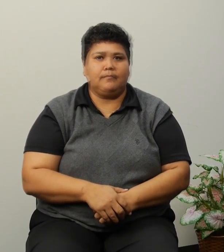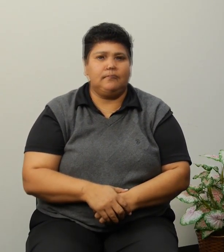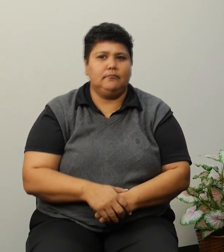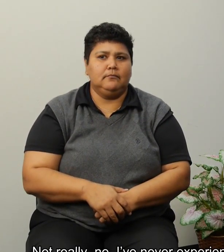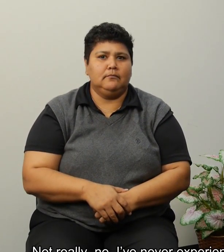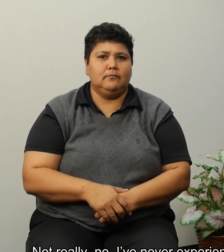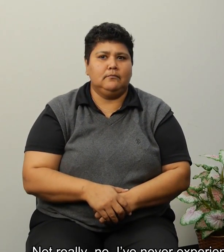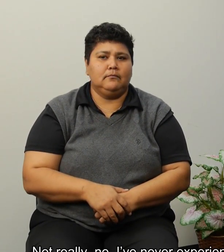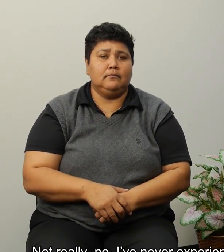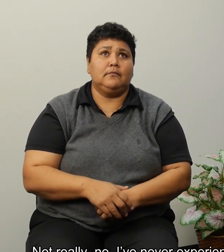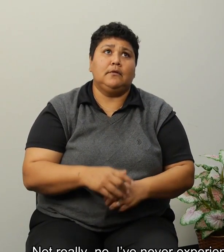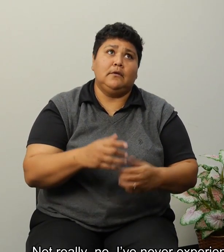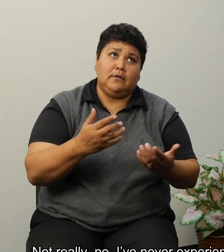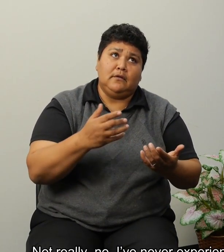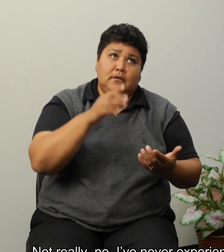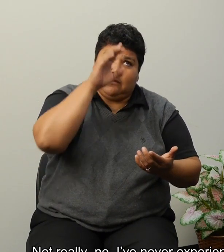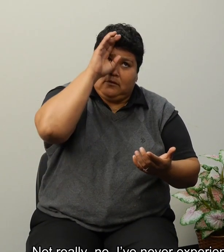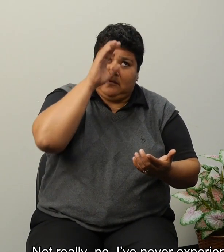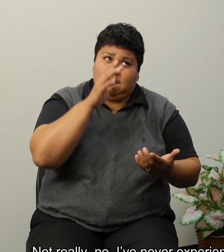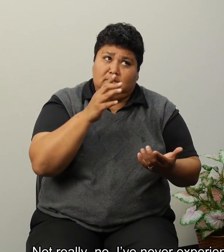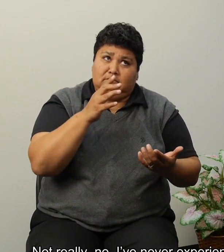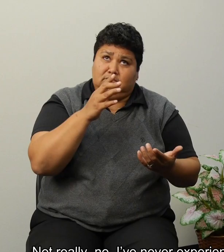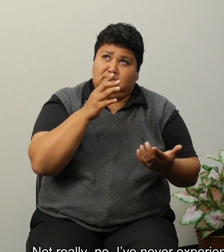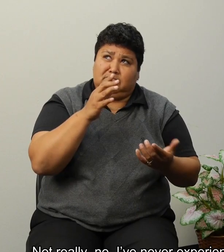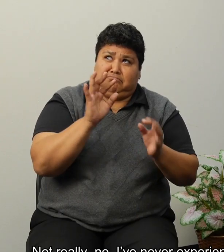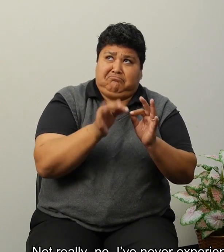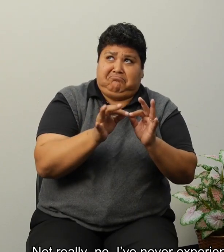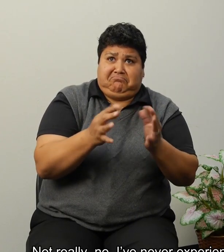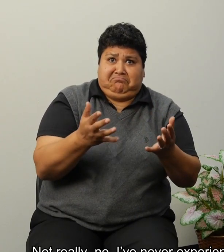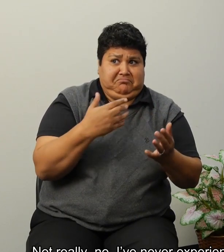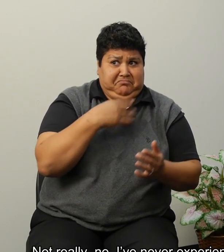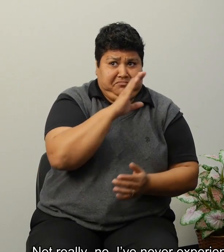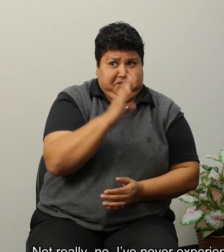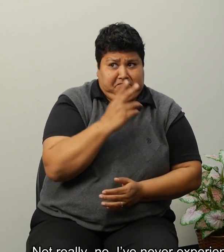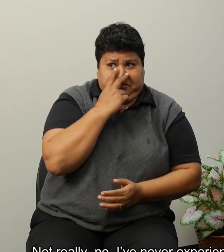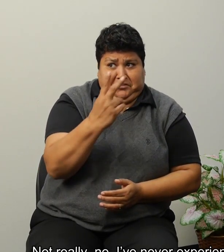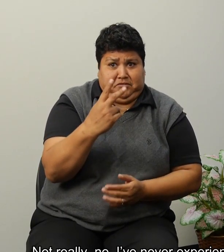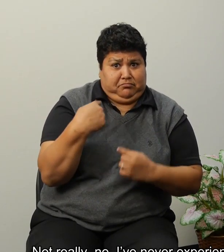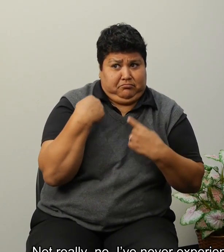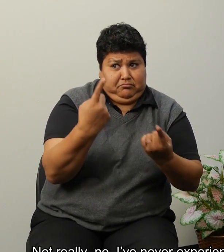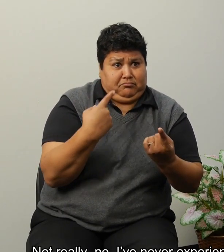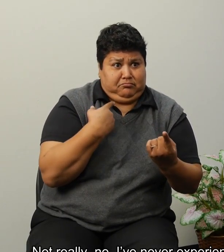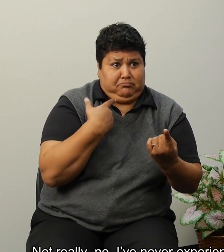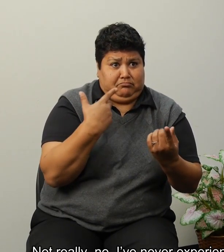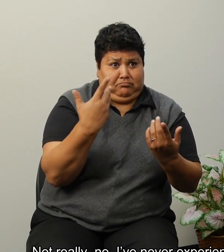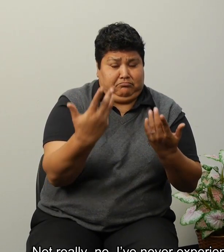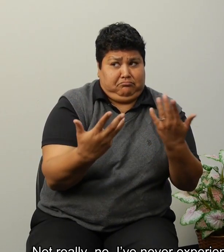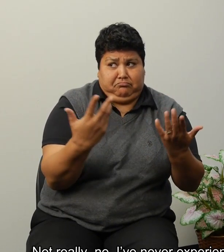bueno en realidad no no sé nunca lo vi lo vi